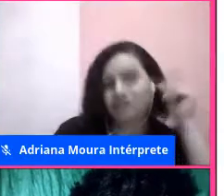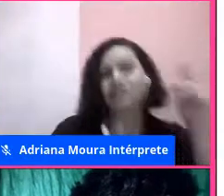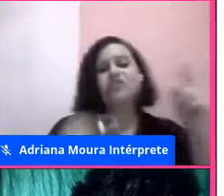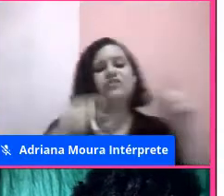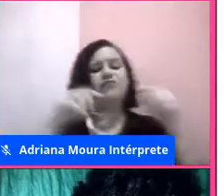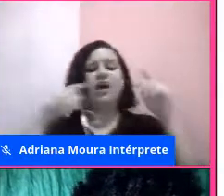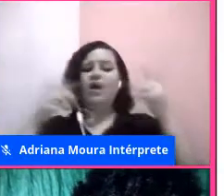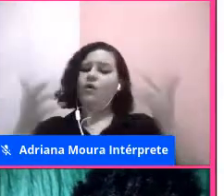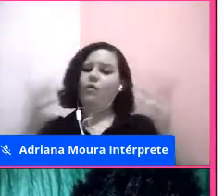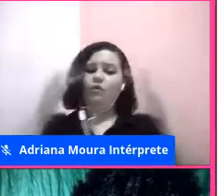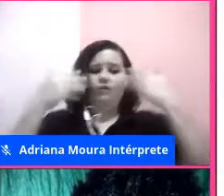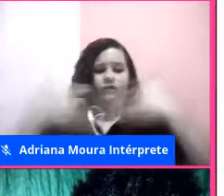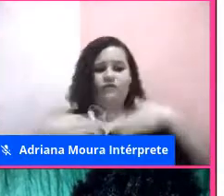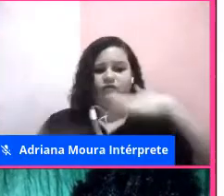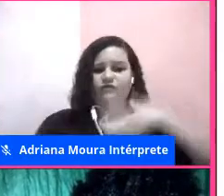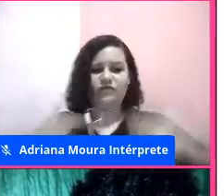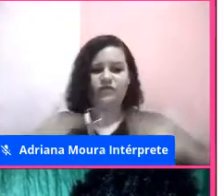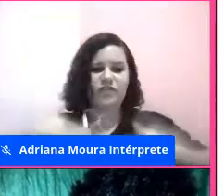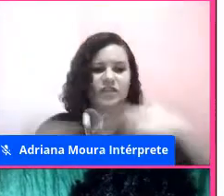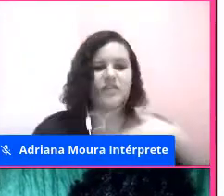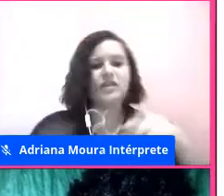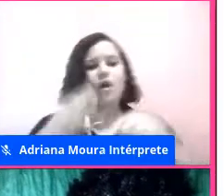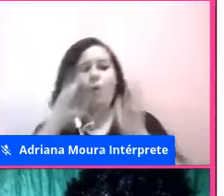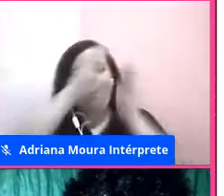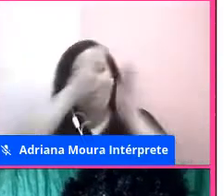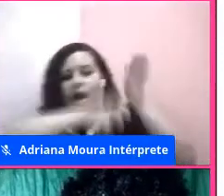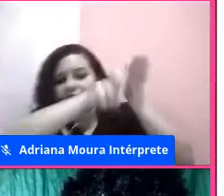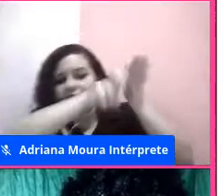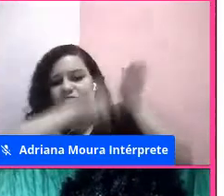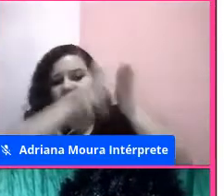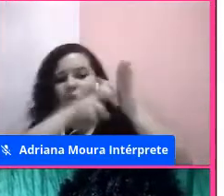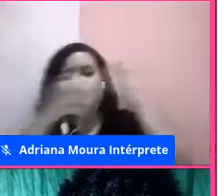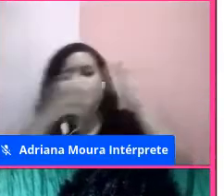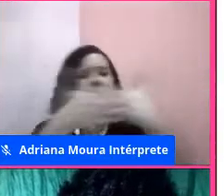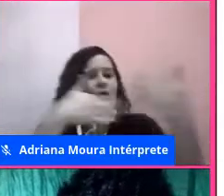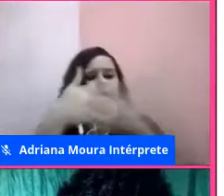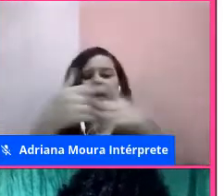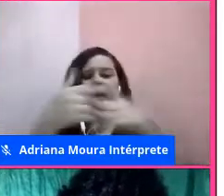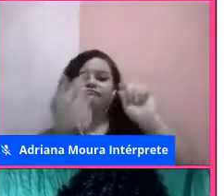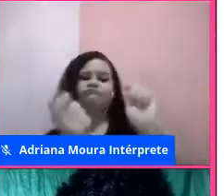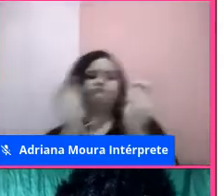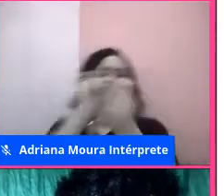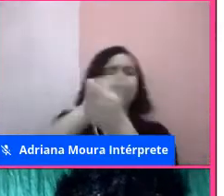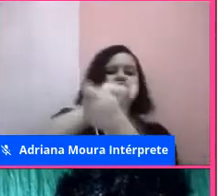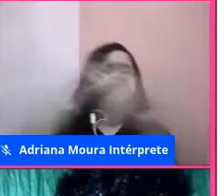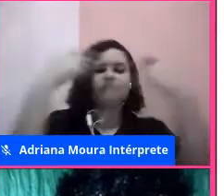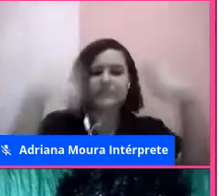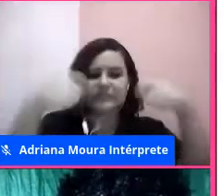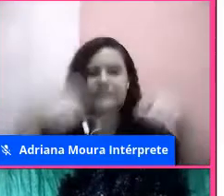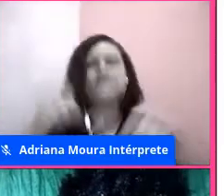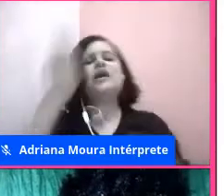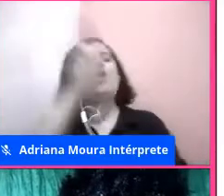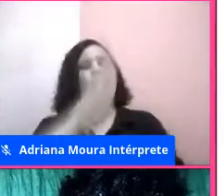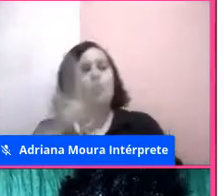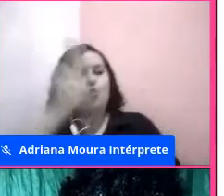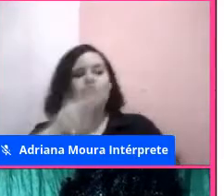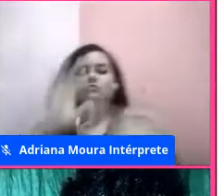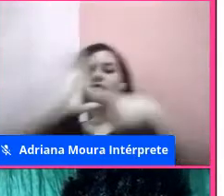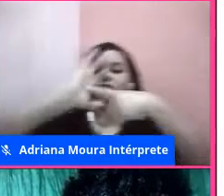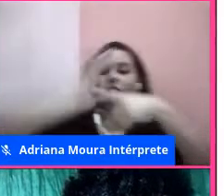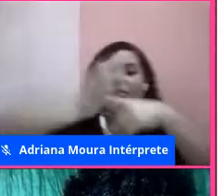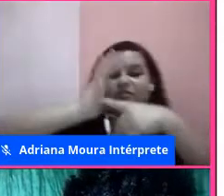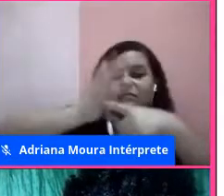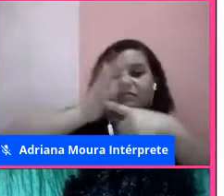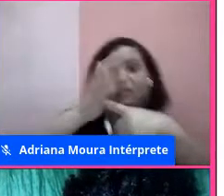prótese, adaptações, e aí o Alexandre vai mostrar também automação residencial, então,